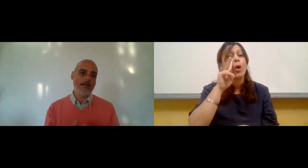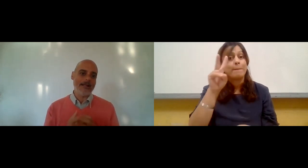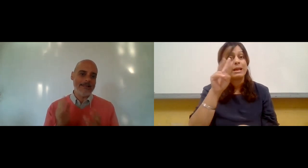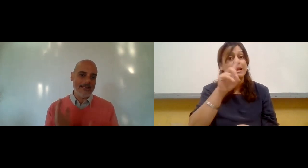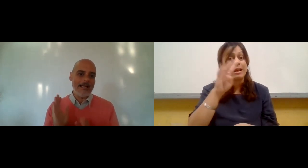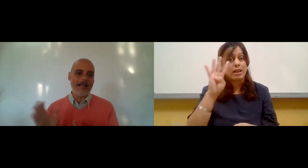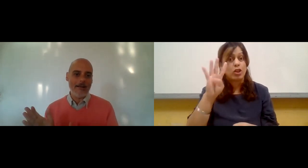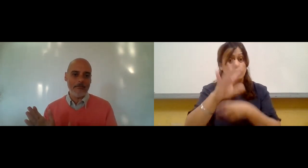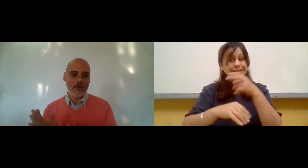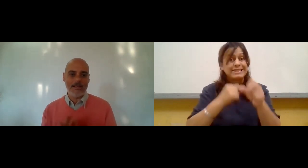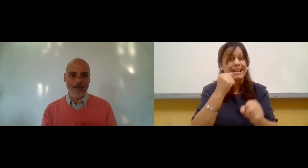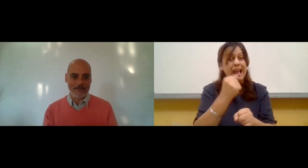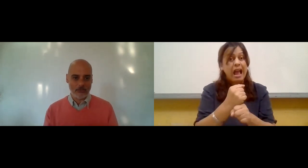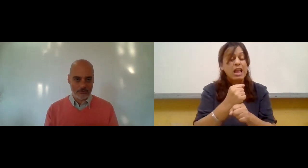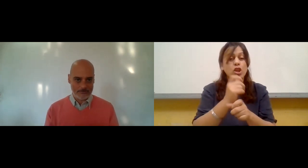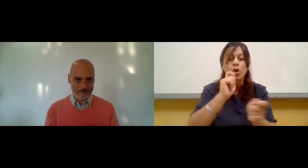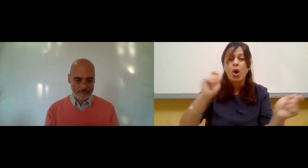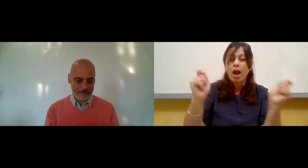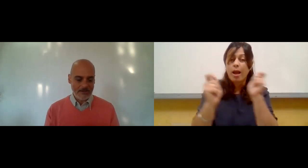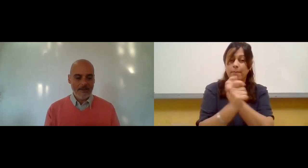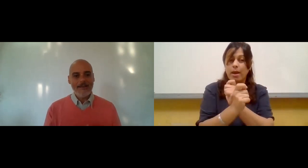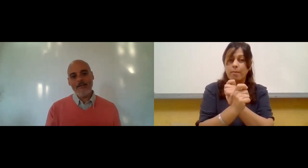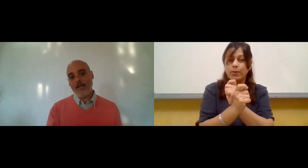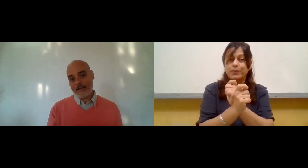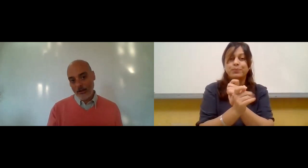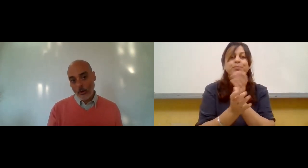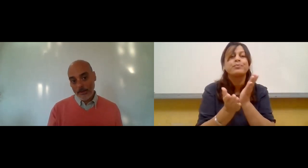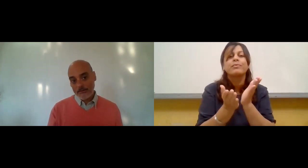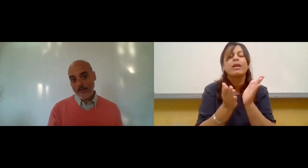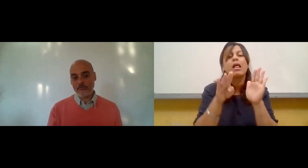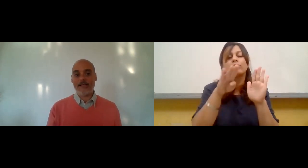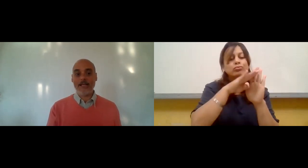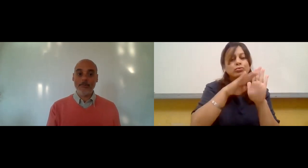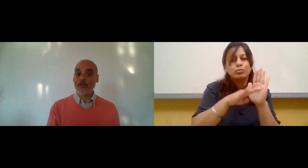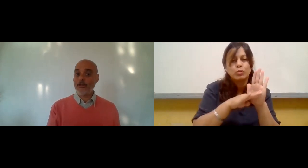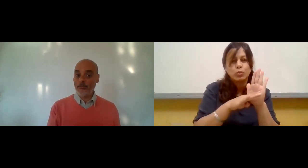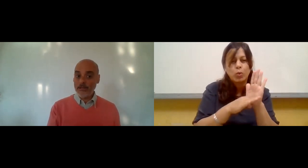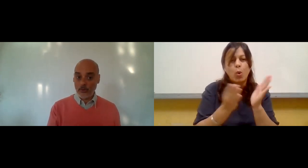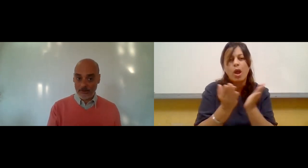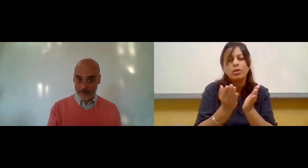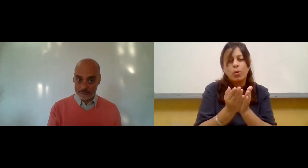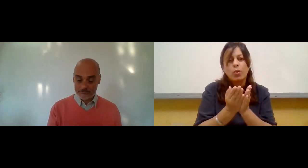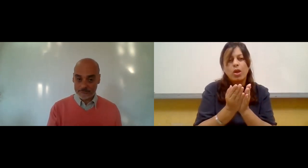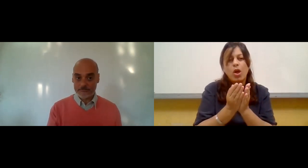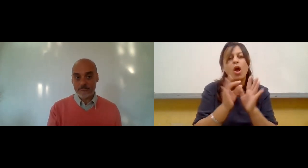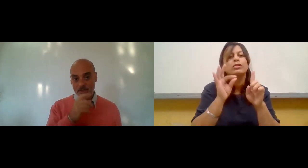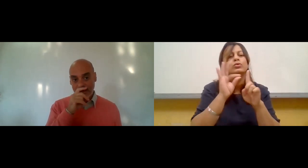un radical cambio en el plan de estudios. Es una carrera joven, es una carrera que empezó en el